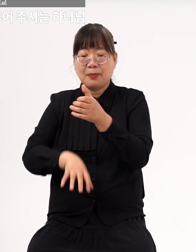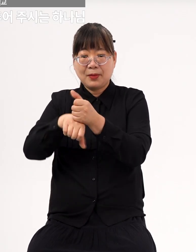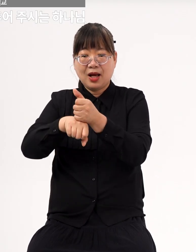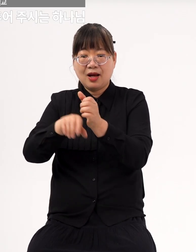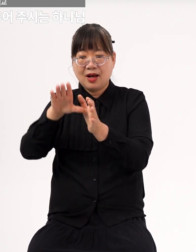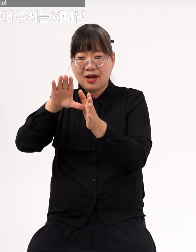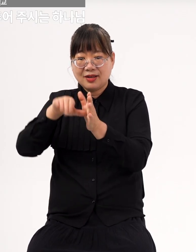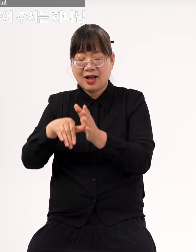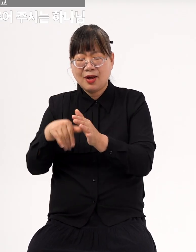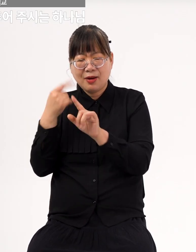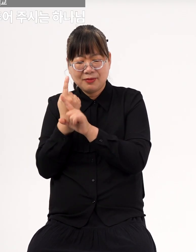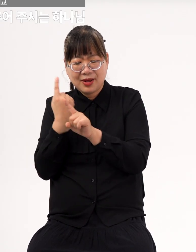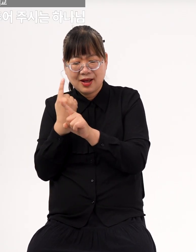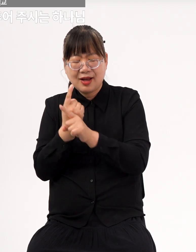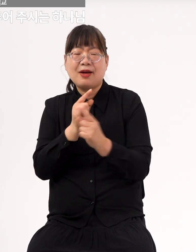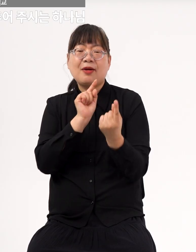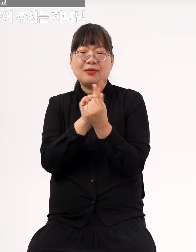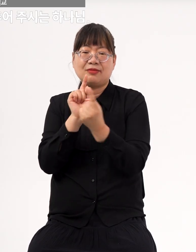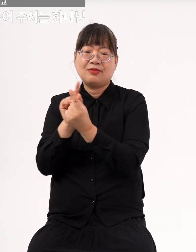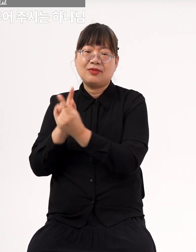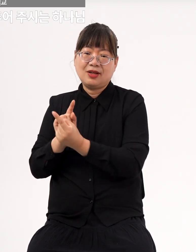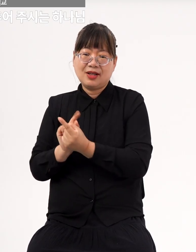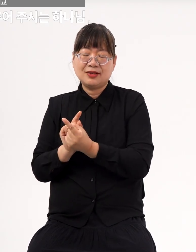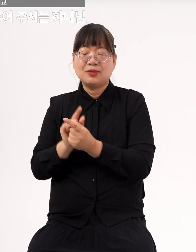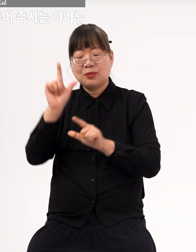매일 부딪혀질 수가 있어요.